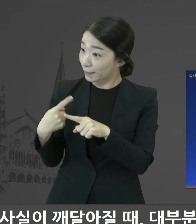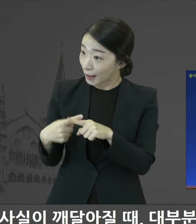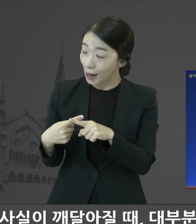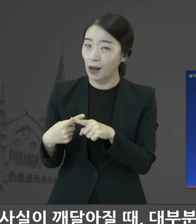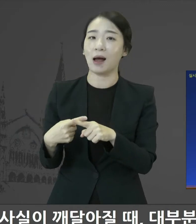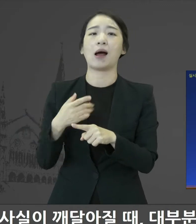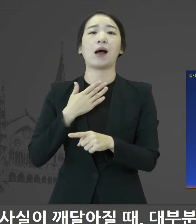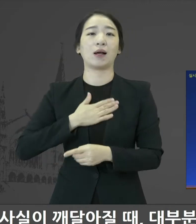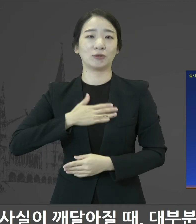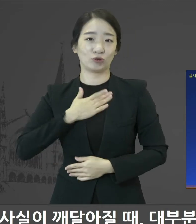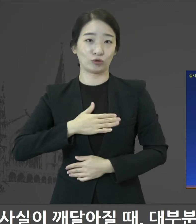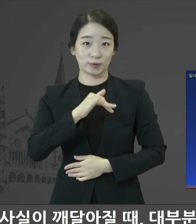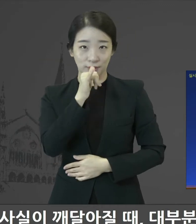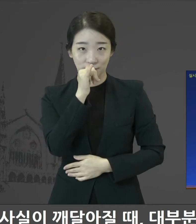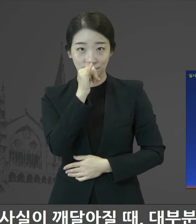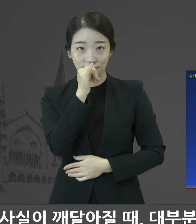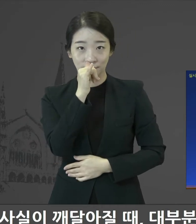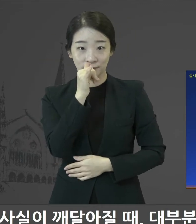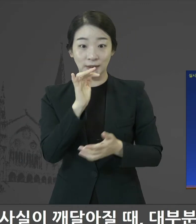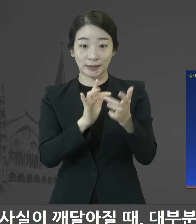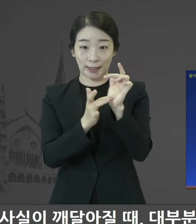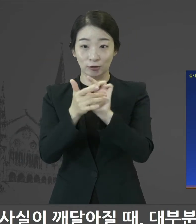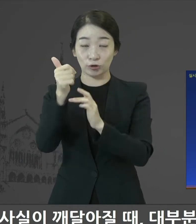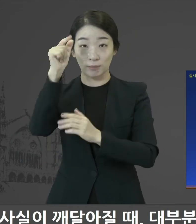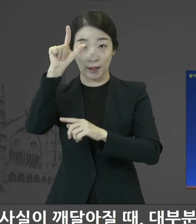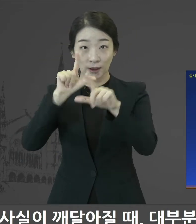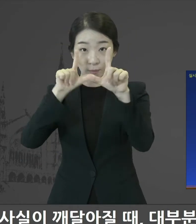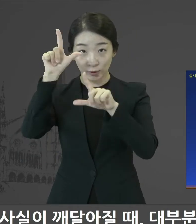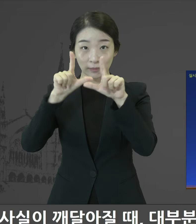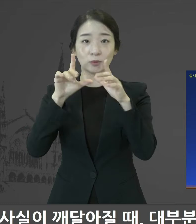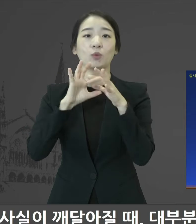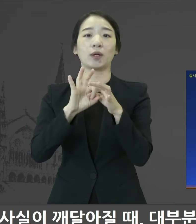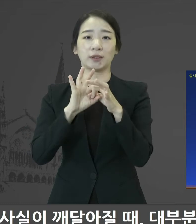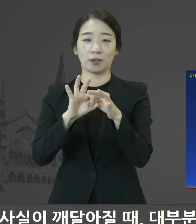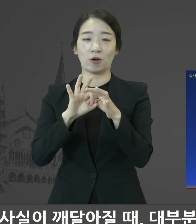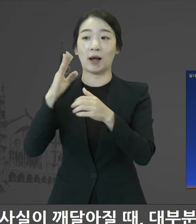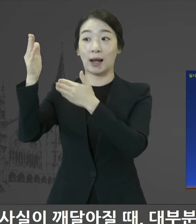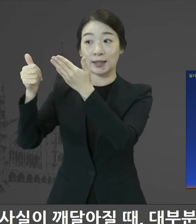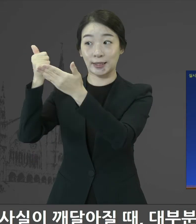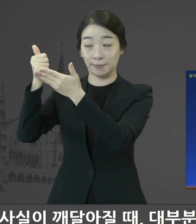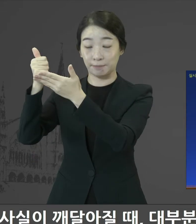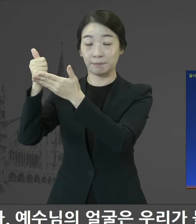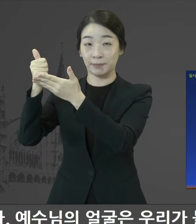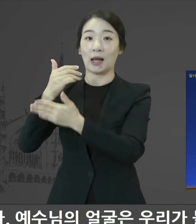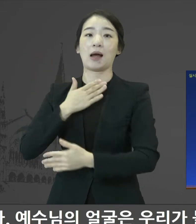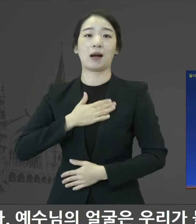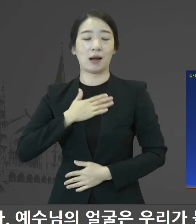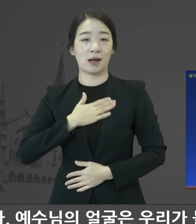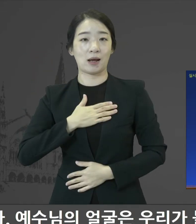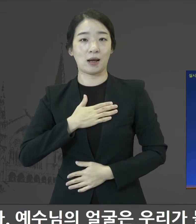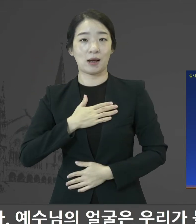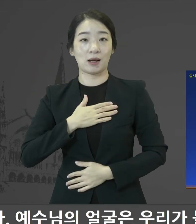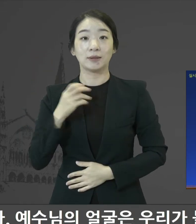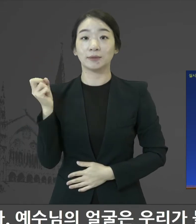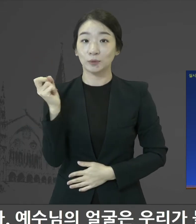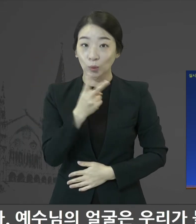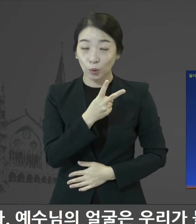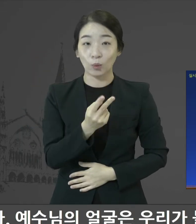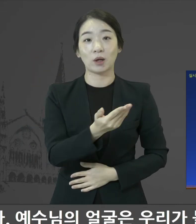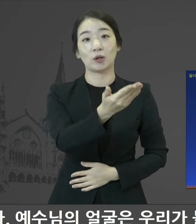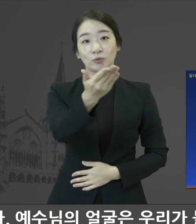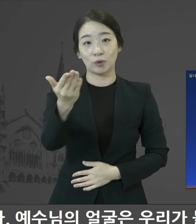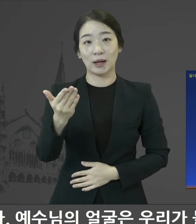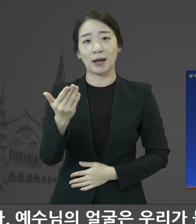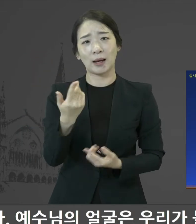하나님의 얼굴을 드러내어 주기 때문이죠. 오늘 여러분하고 또 생각해 보고 싶은